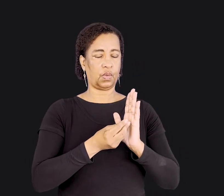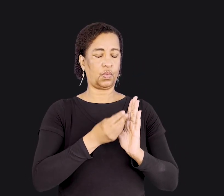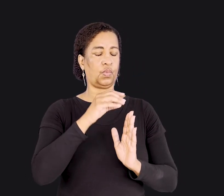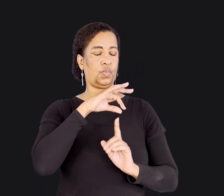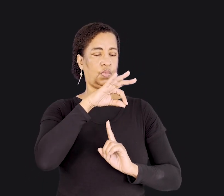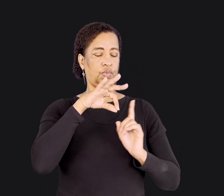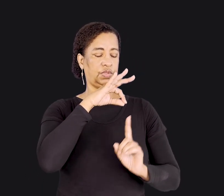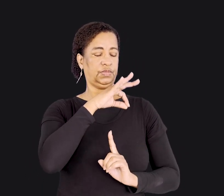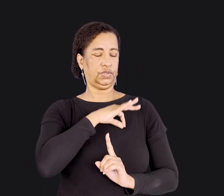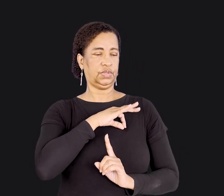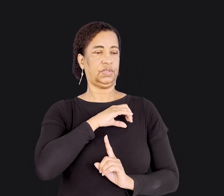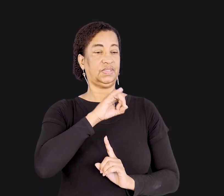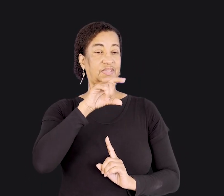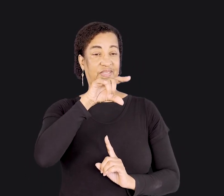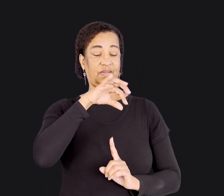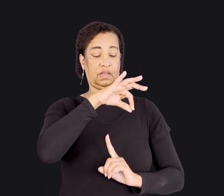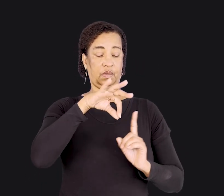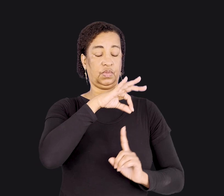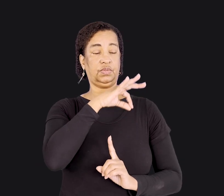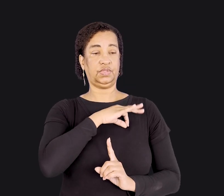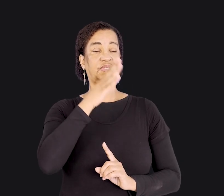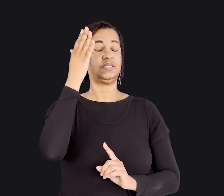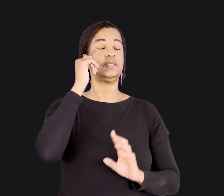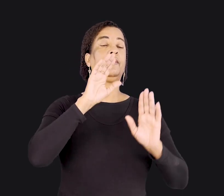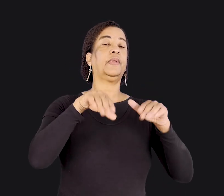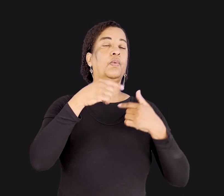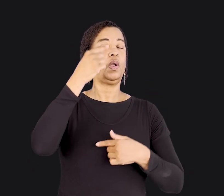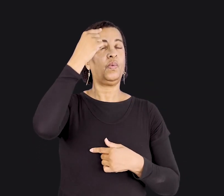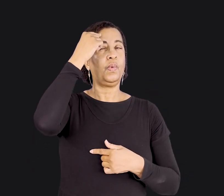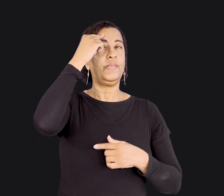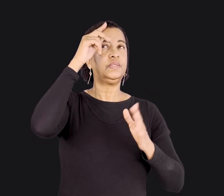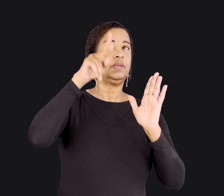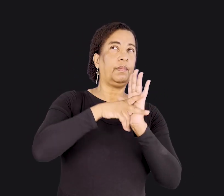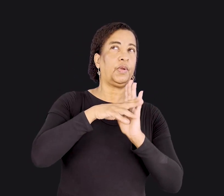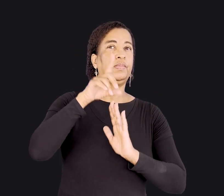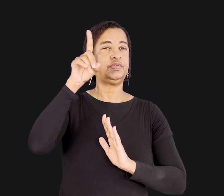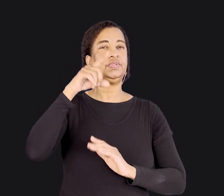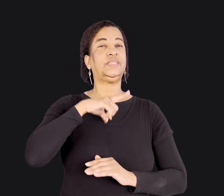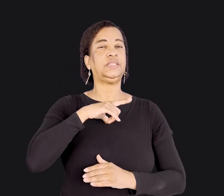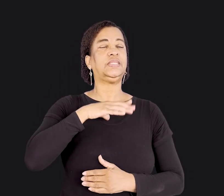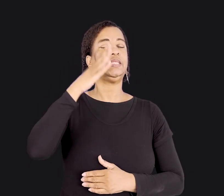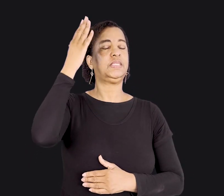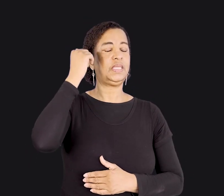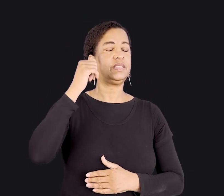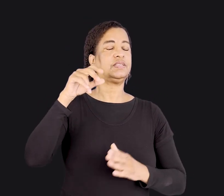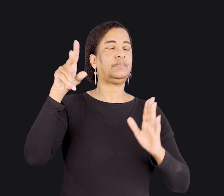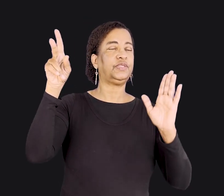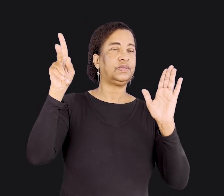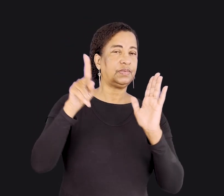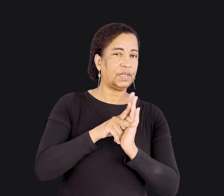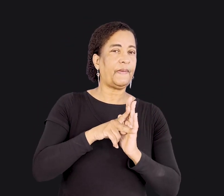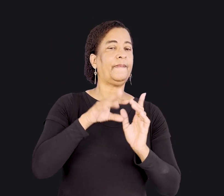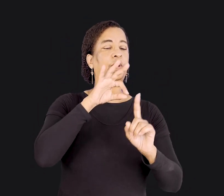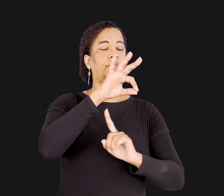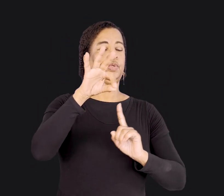vocês. E se vocês têm o Espírito Santo, sabem quais são os pensamentos de Deus e têm a sabedoria que vem através do Espírito